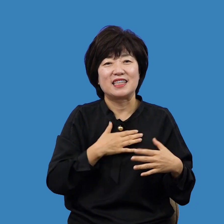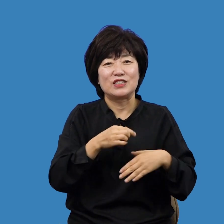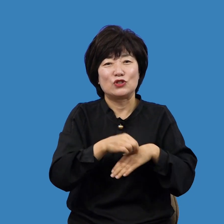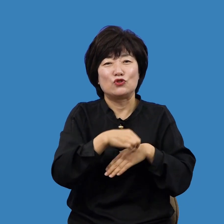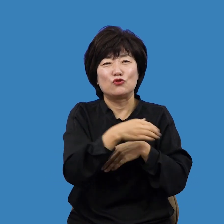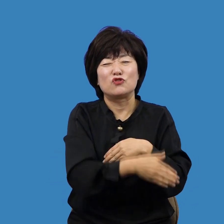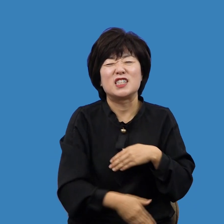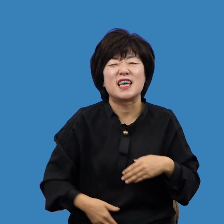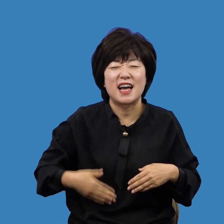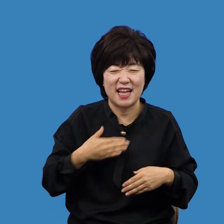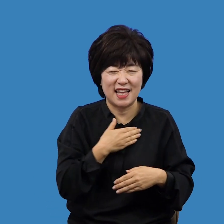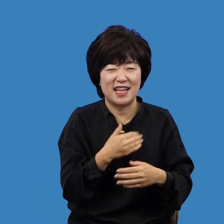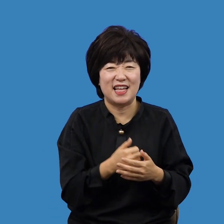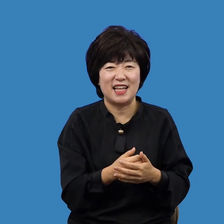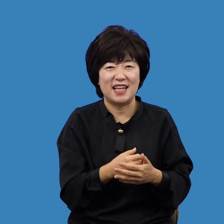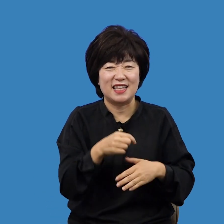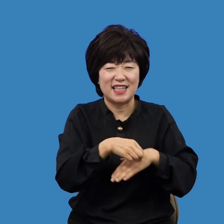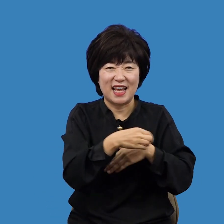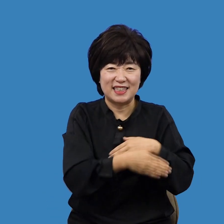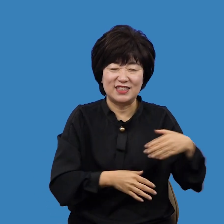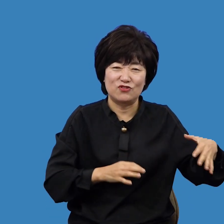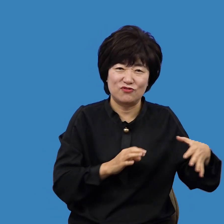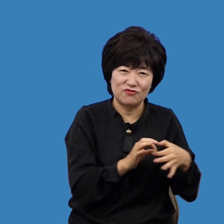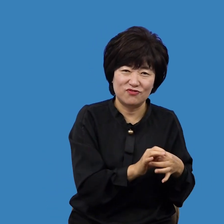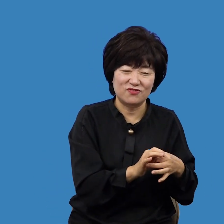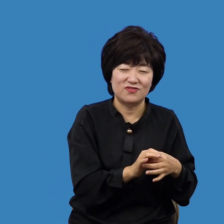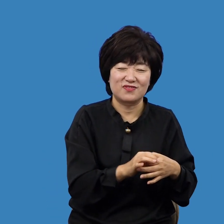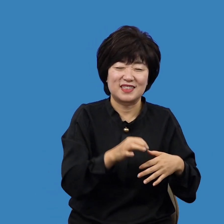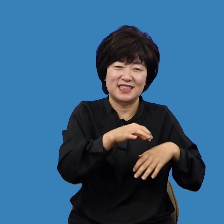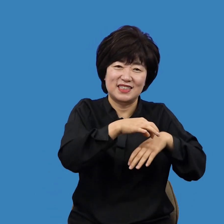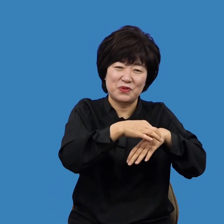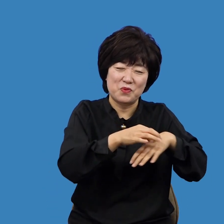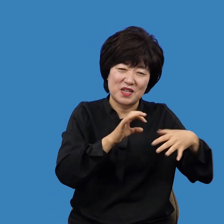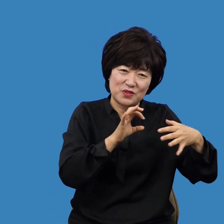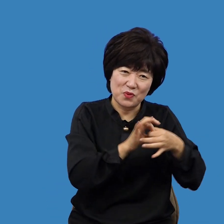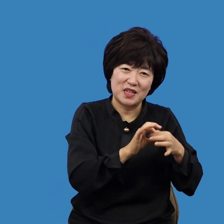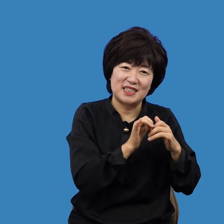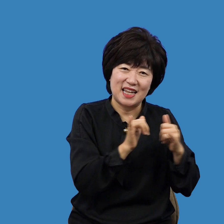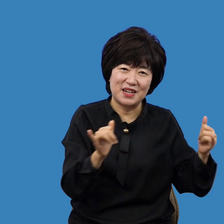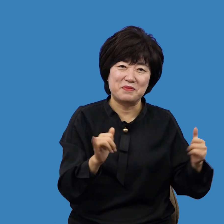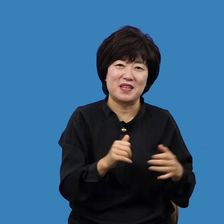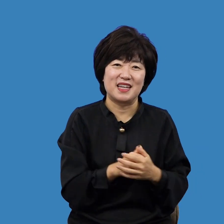육이야. 나는 고깃덩어리야. 이걸 자랑하고 있는 거예요.